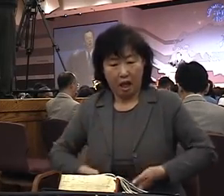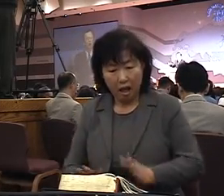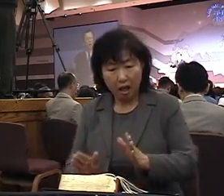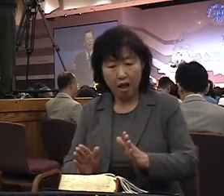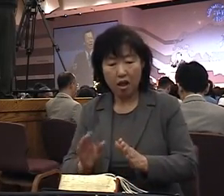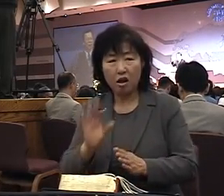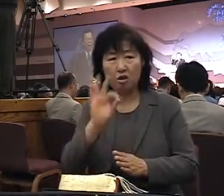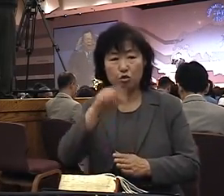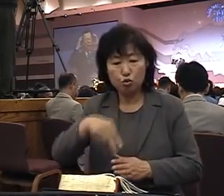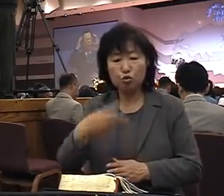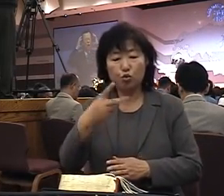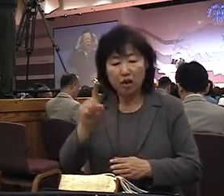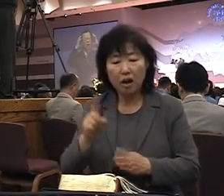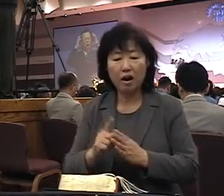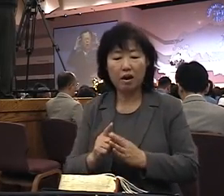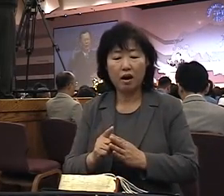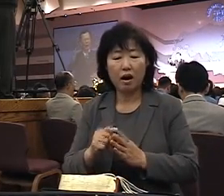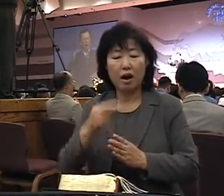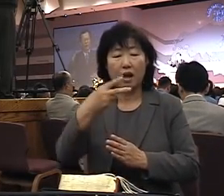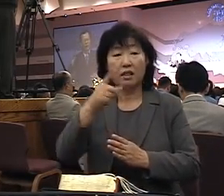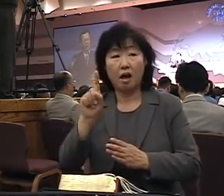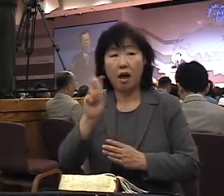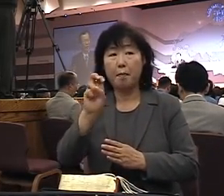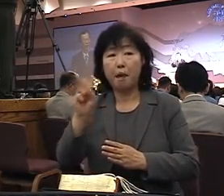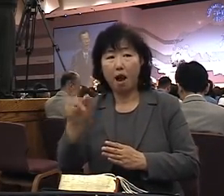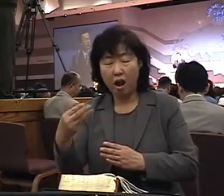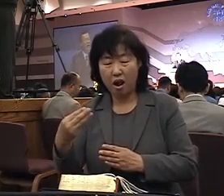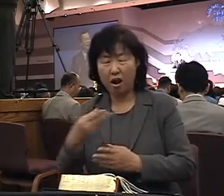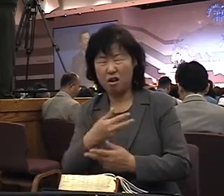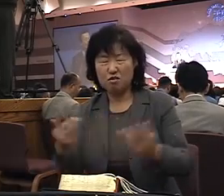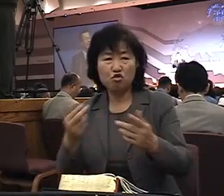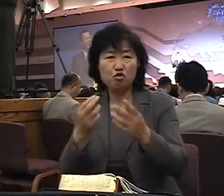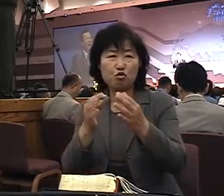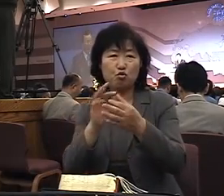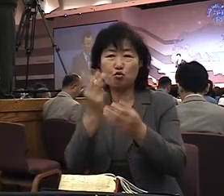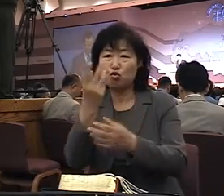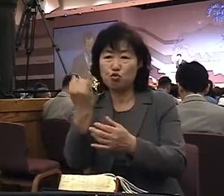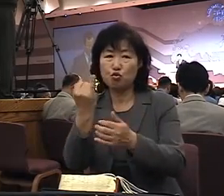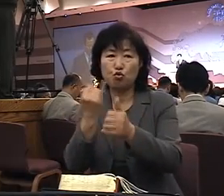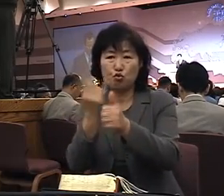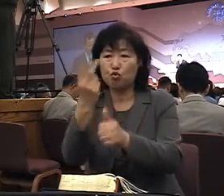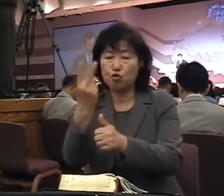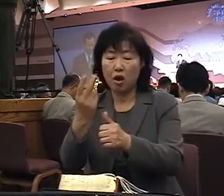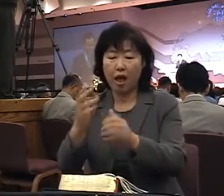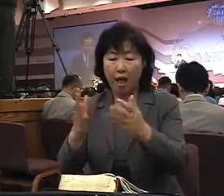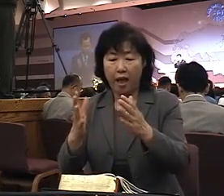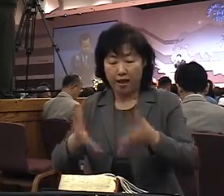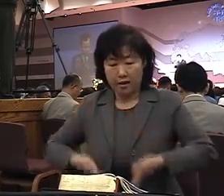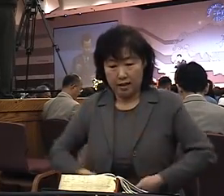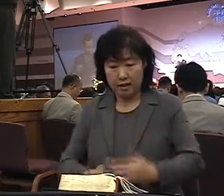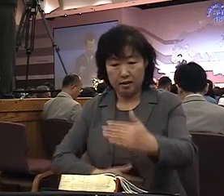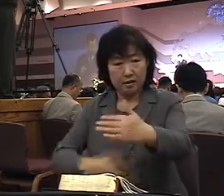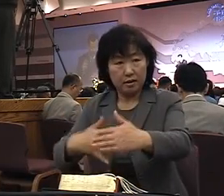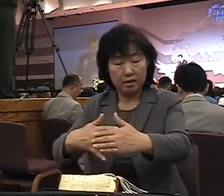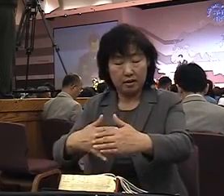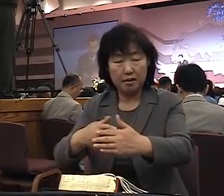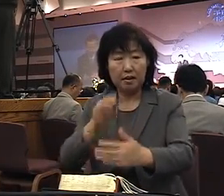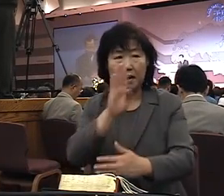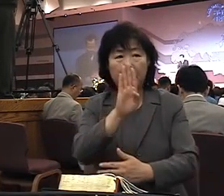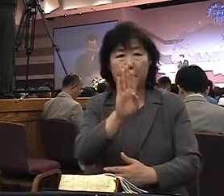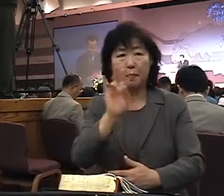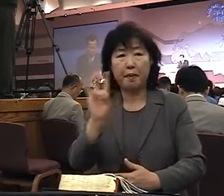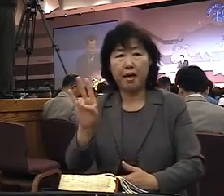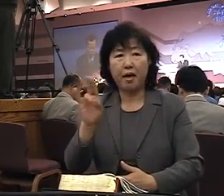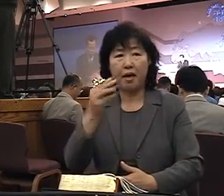그 불륜한 정말 엄청난 관계로 인하여서 생긴 아이인데, 그 베레스의